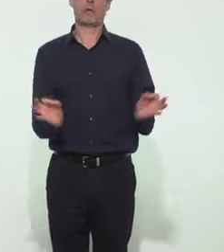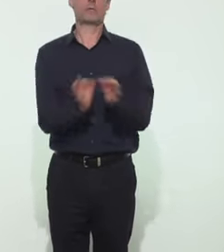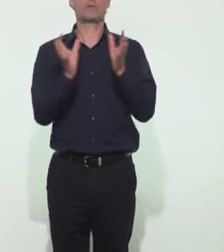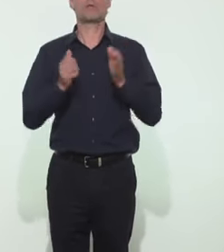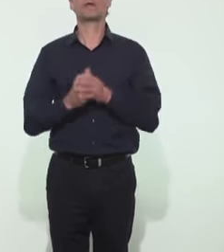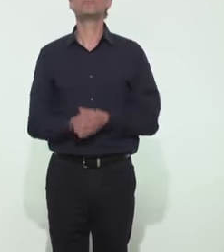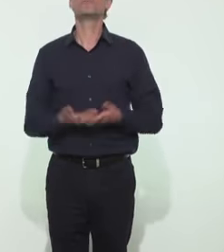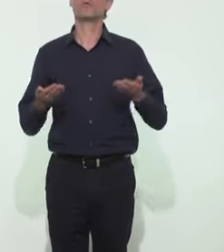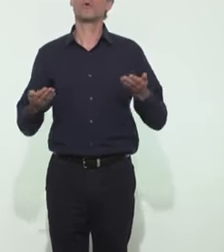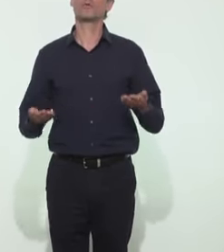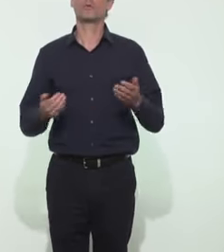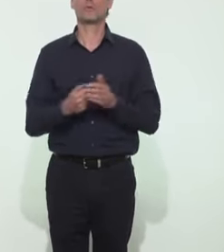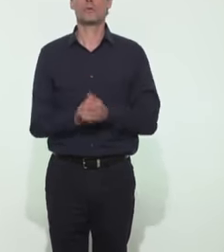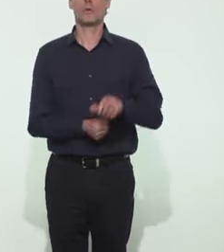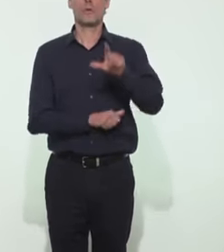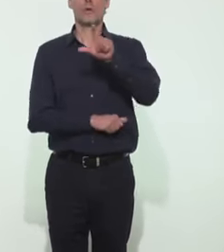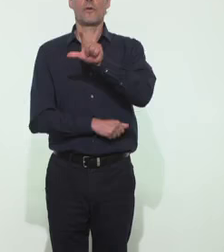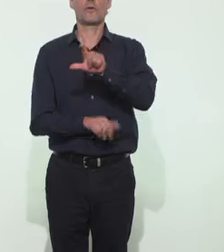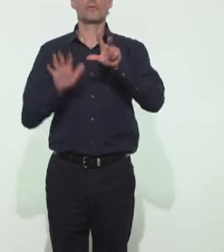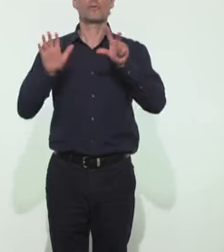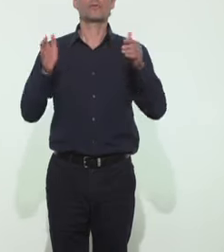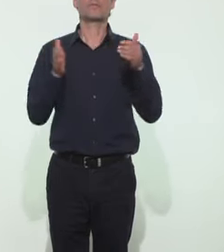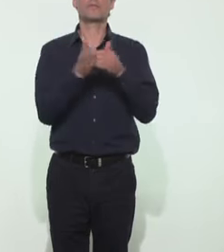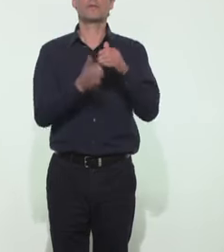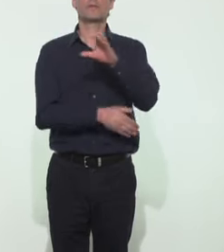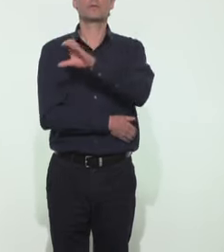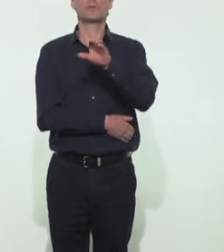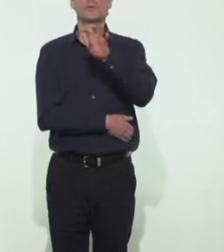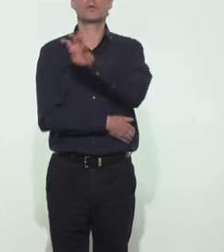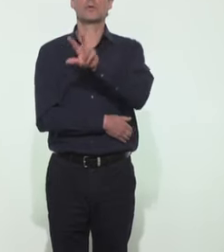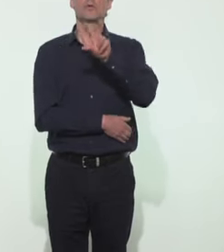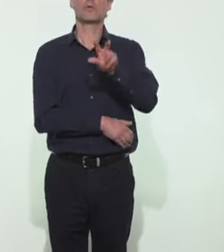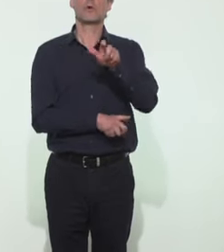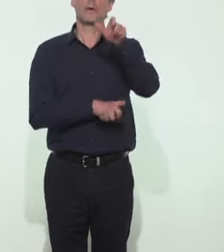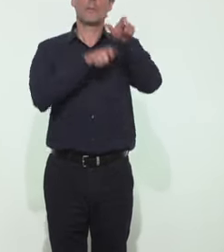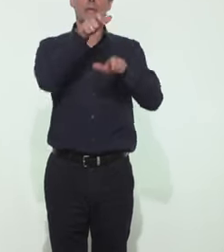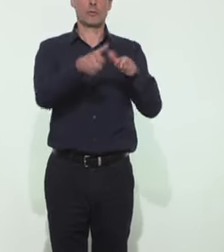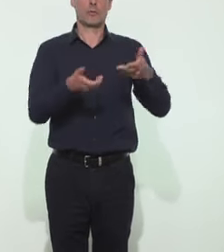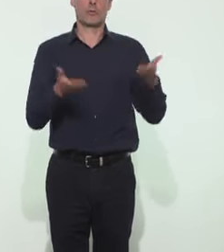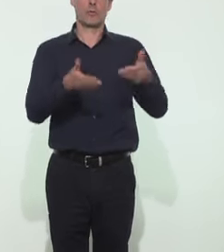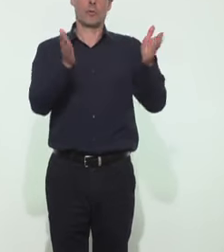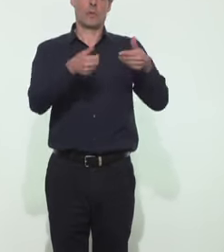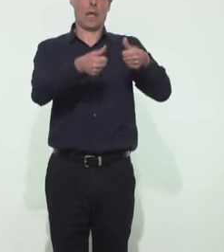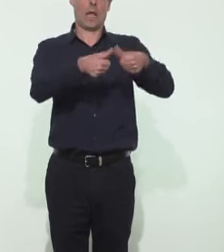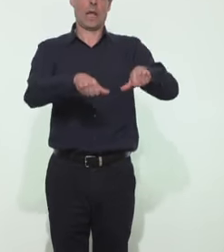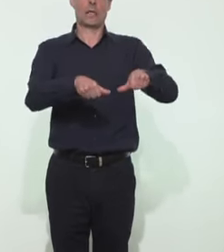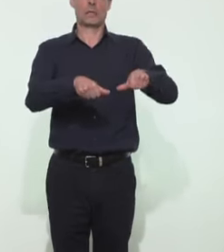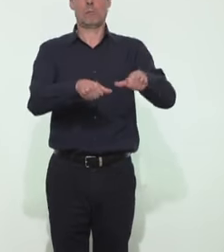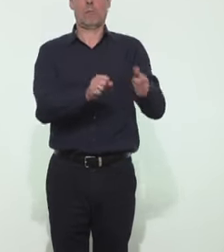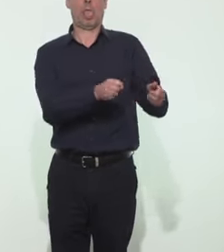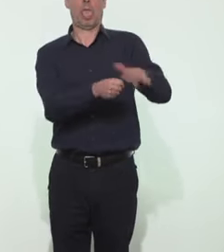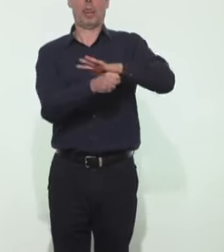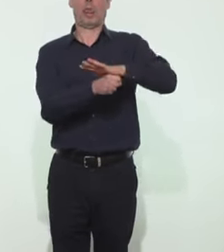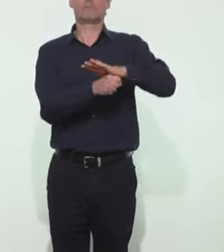aujourd'hui 28 mille cent quarante trois personnes sont actuellement hospitalisées pour infection